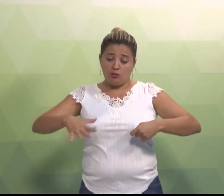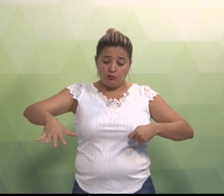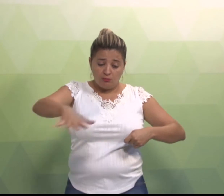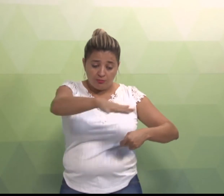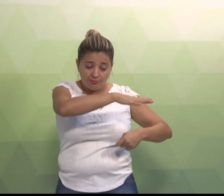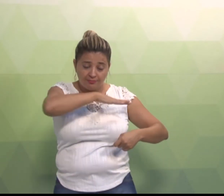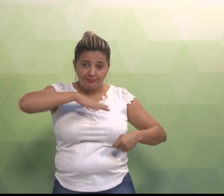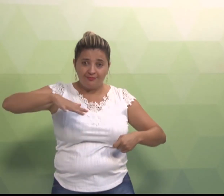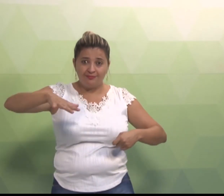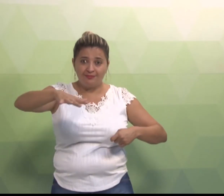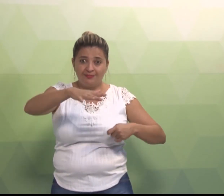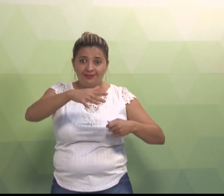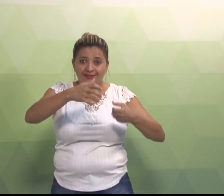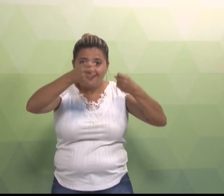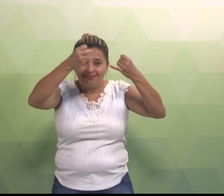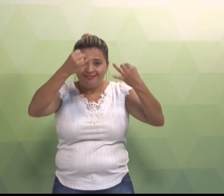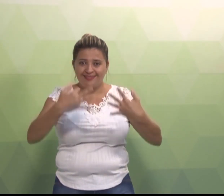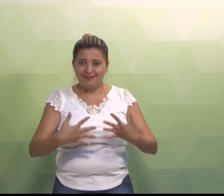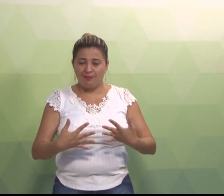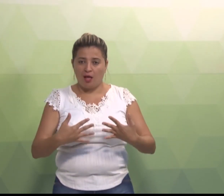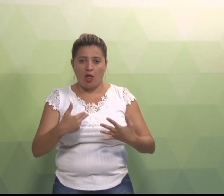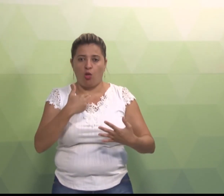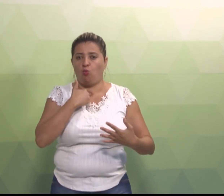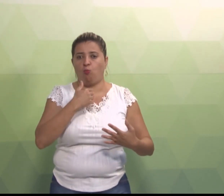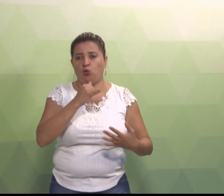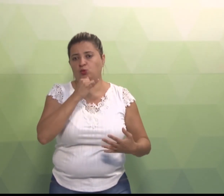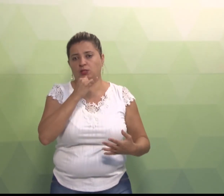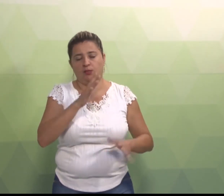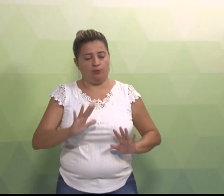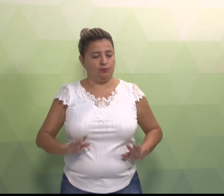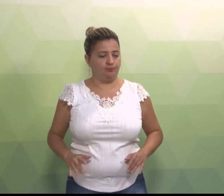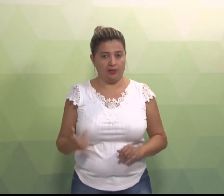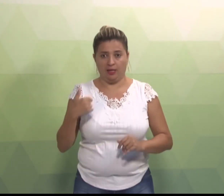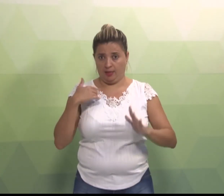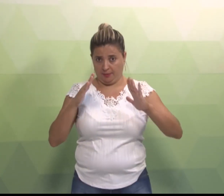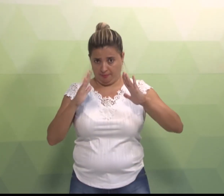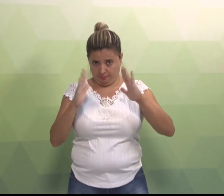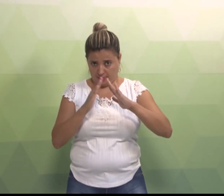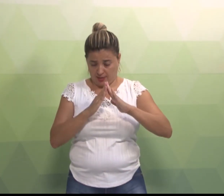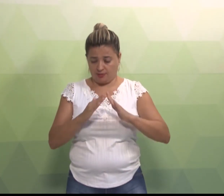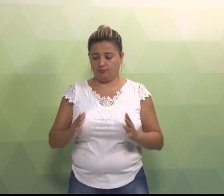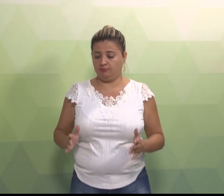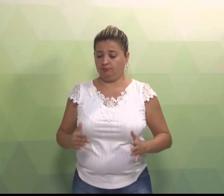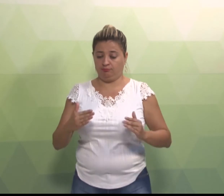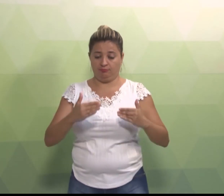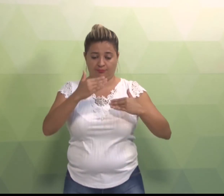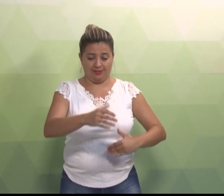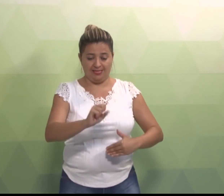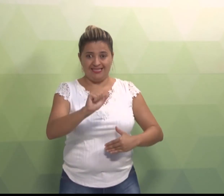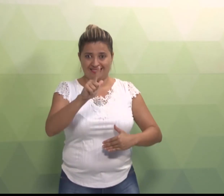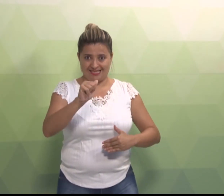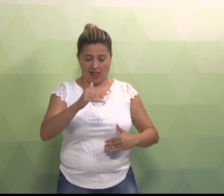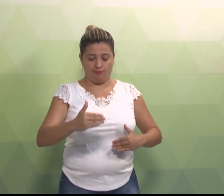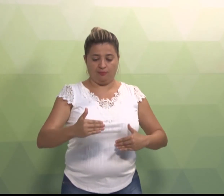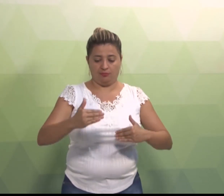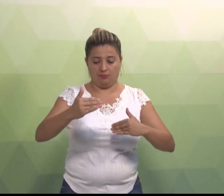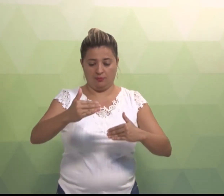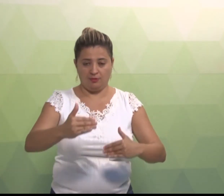Por exemplo, eu explico a sinalização nesse meio. Por exemplo, na minha casa, eu tenho a sala,